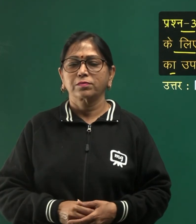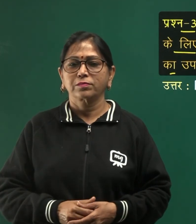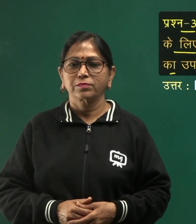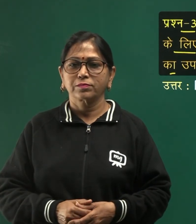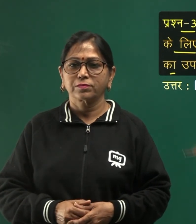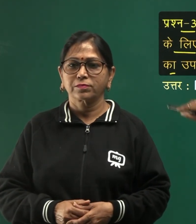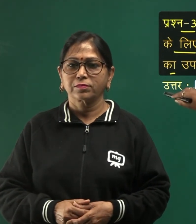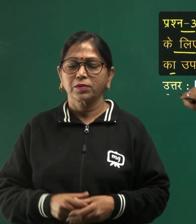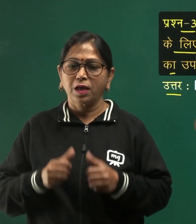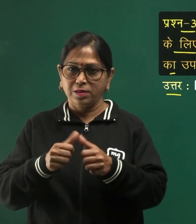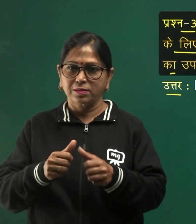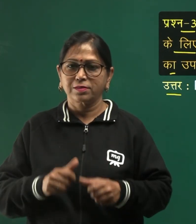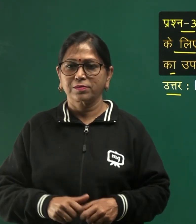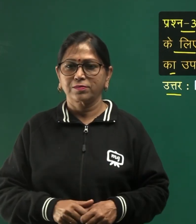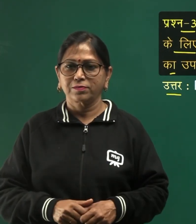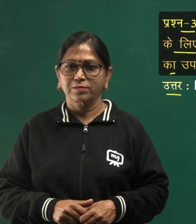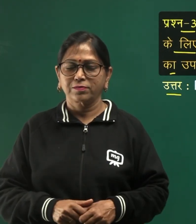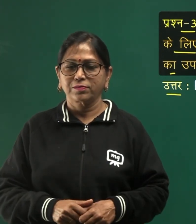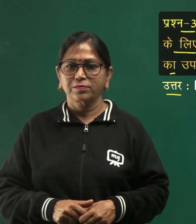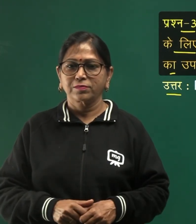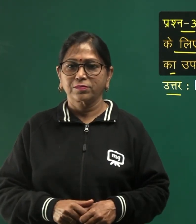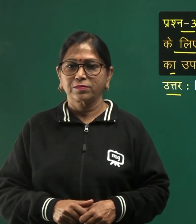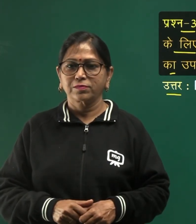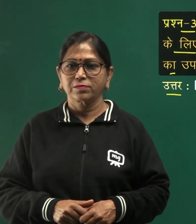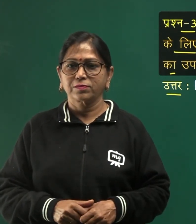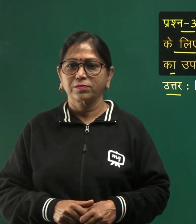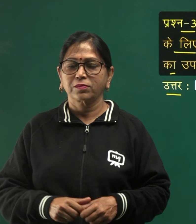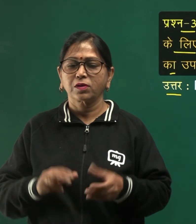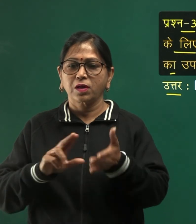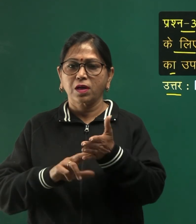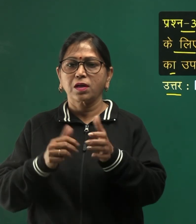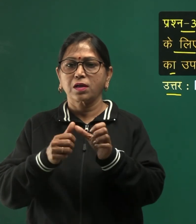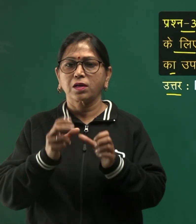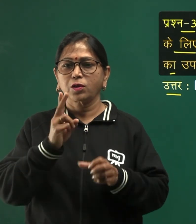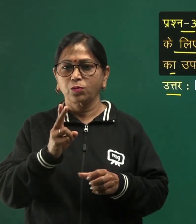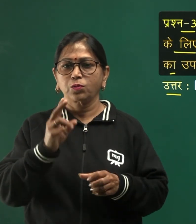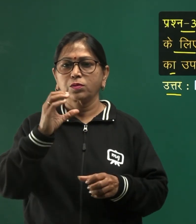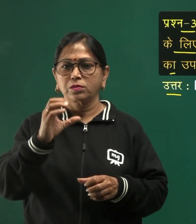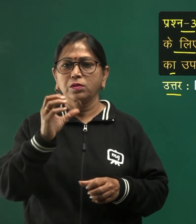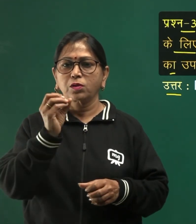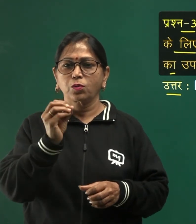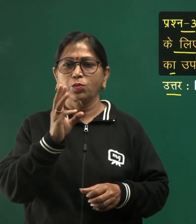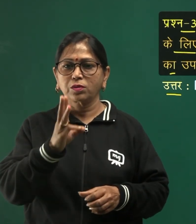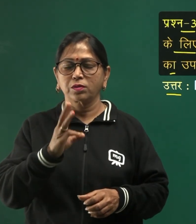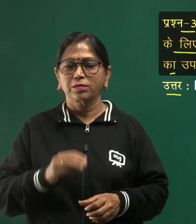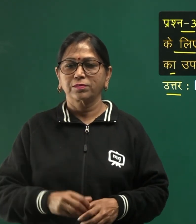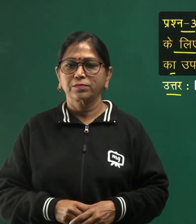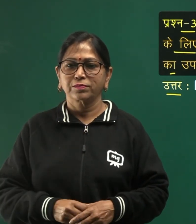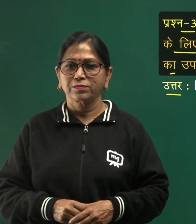उपयोग किया जाता है उत्तर na2co3